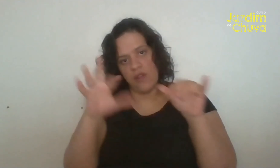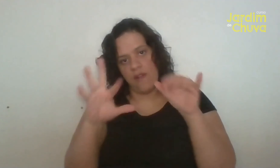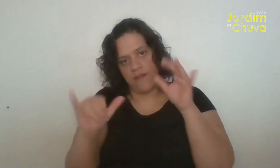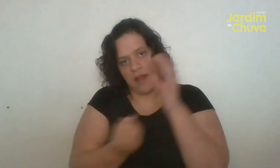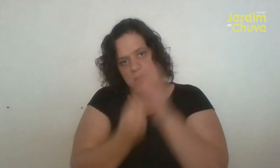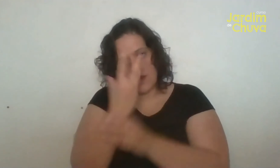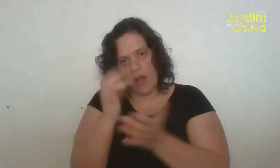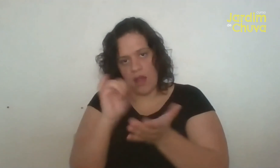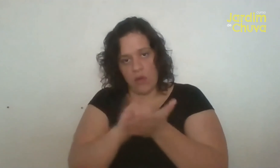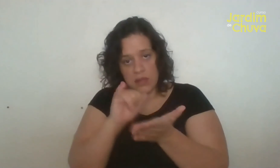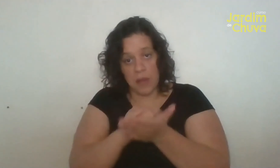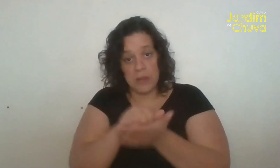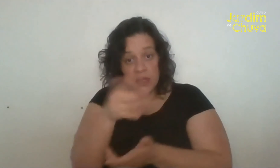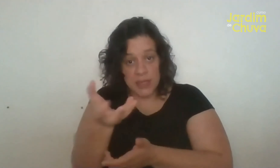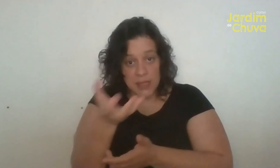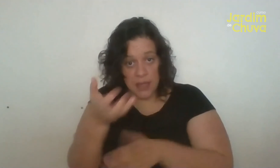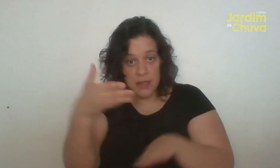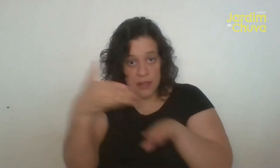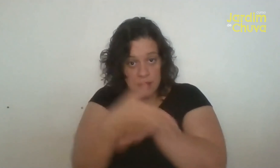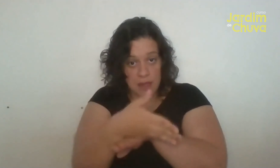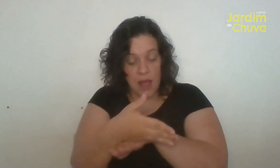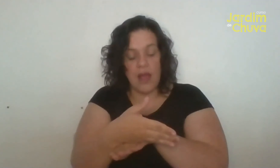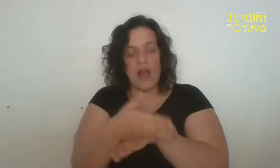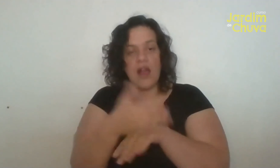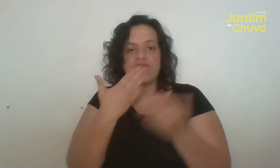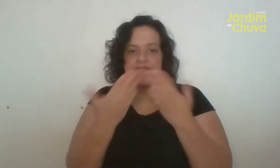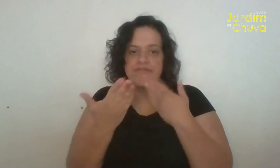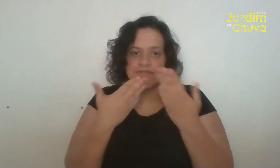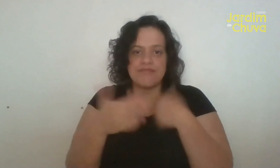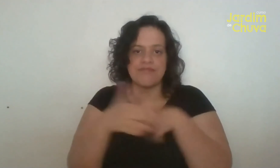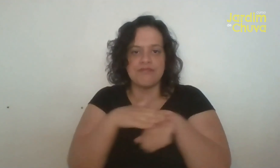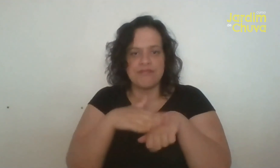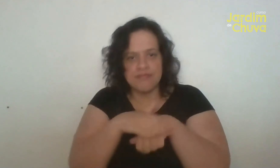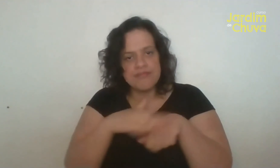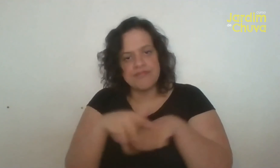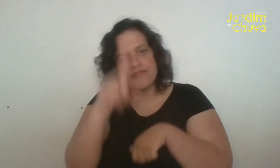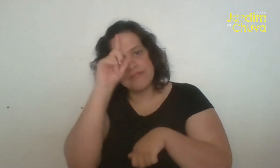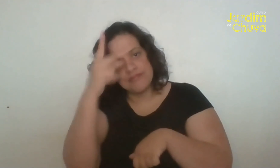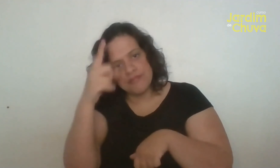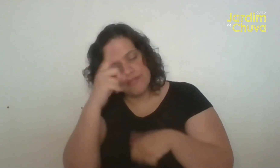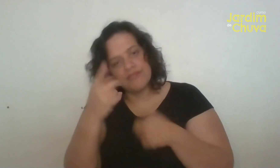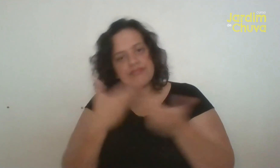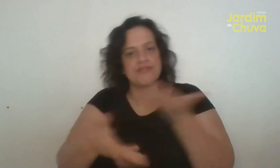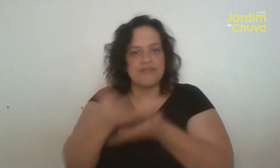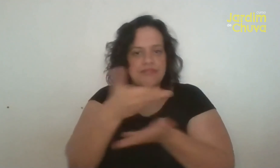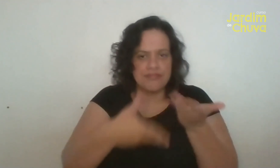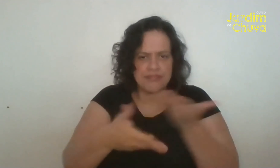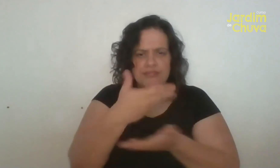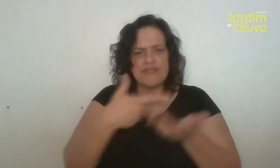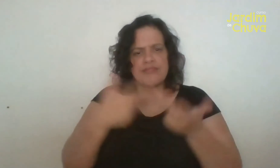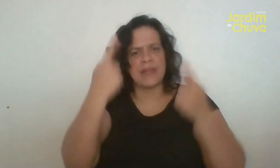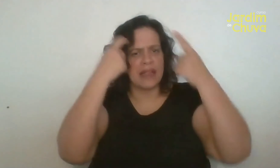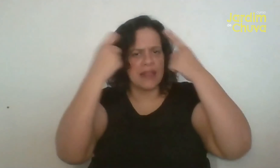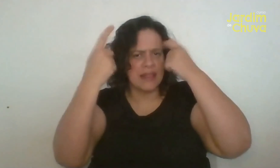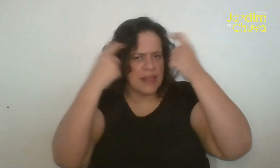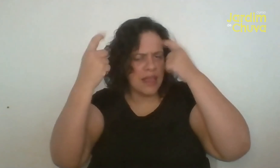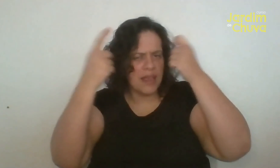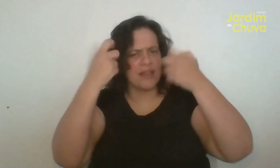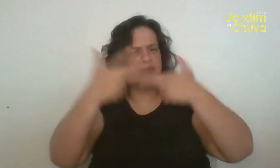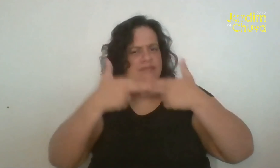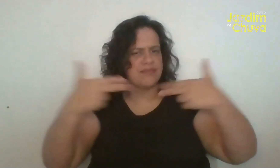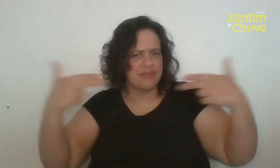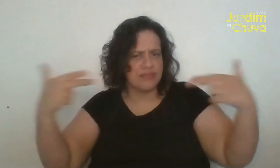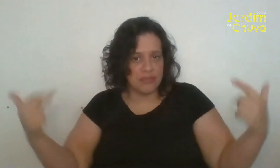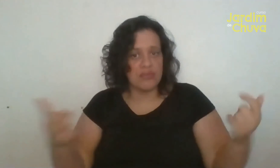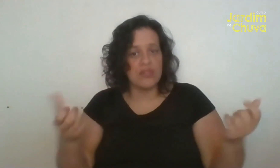essa conversa e algumas questões e tantas ideias que vão surgir, a